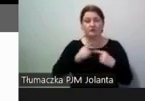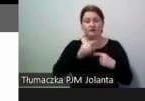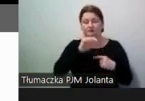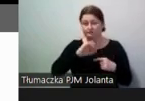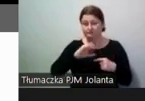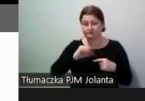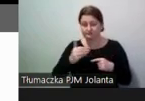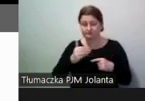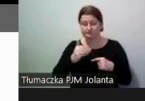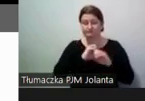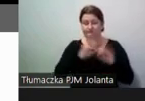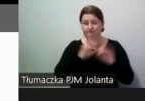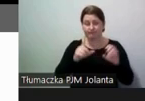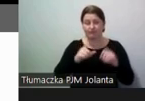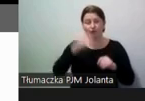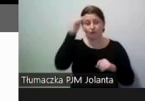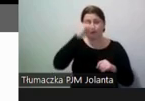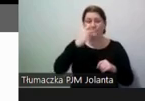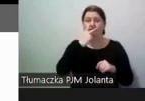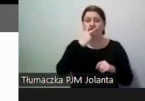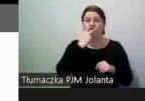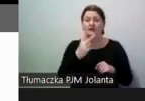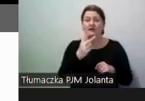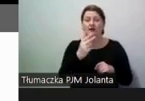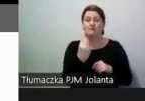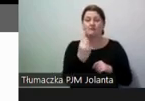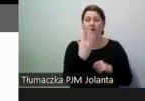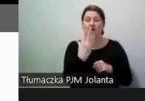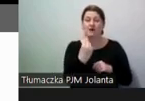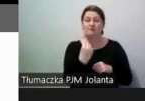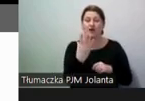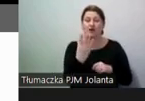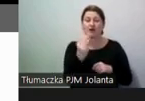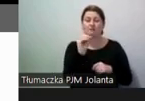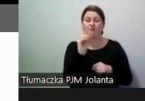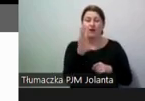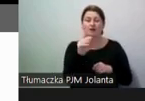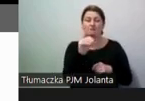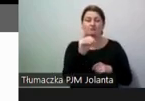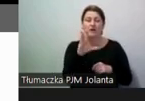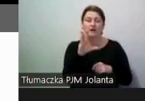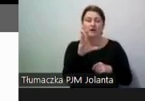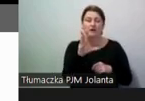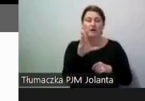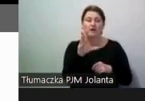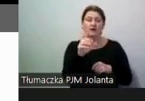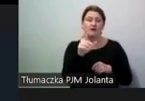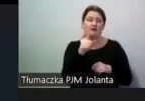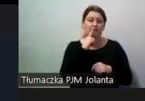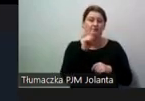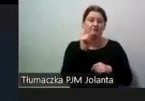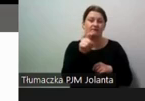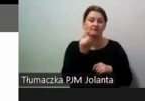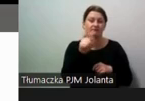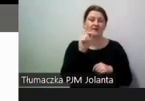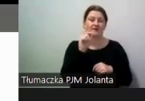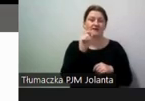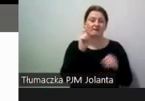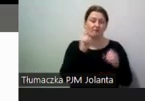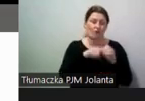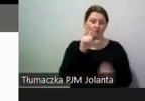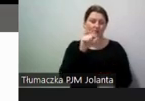migowym, uczeń na ekranie widzi taki migający znak, kojarzy nam się on ze znaczkiem play, myślę, że powszechnie